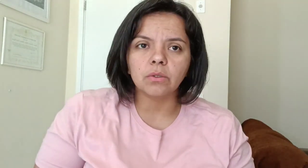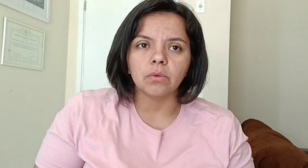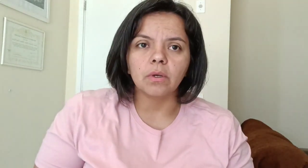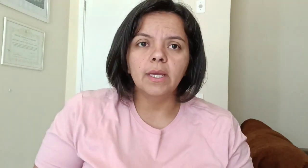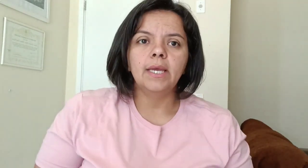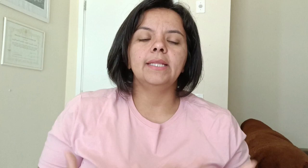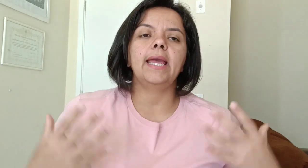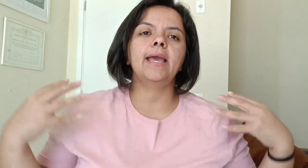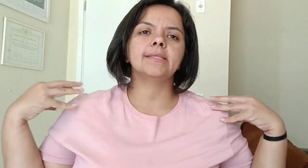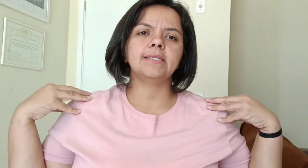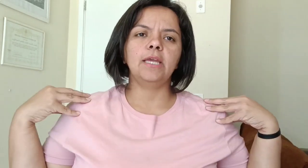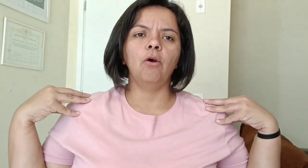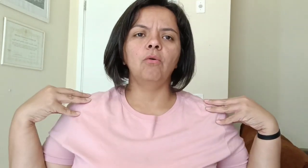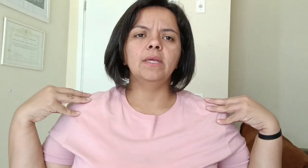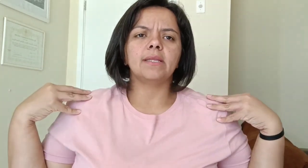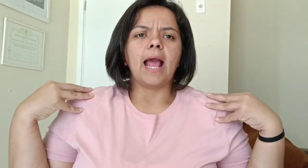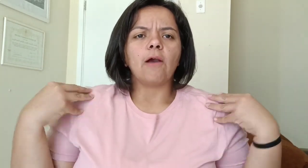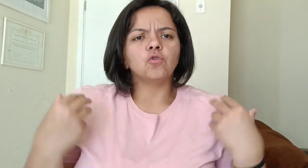muito, né? Se eu trago os